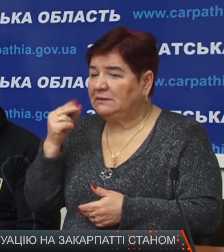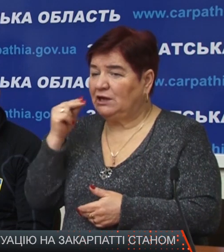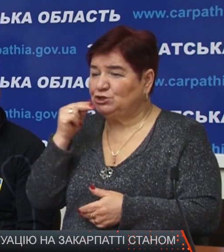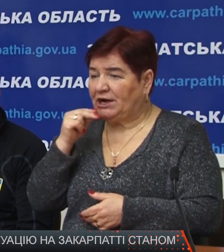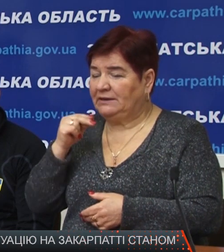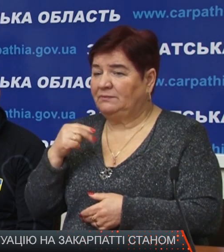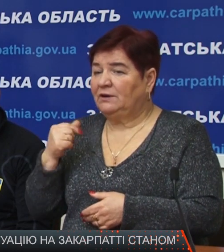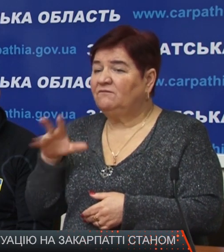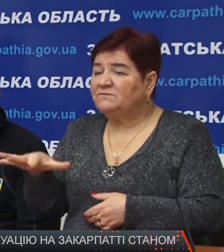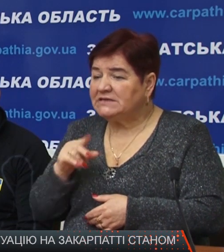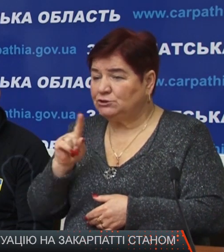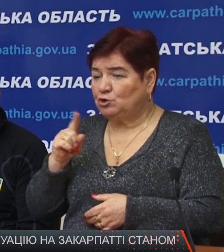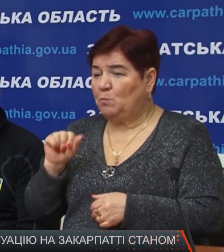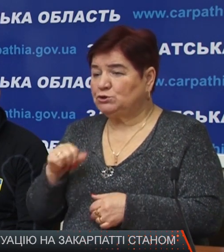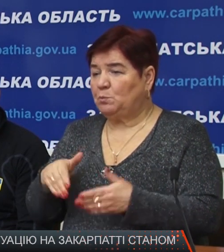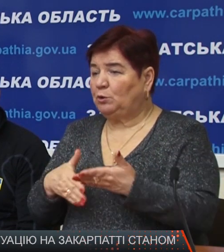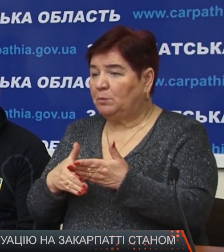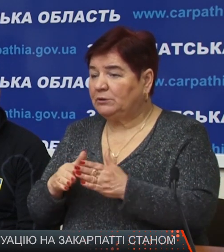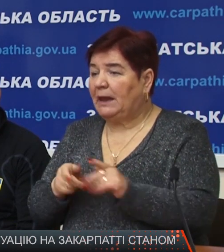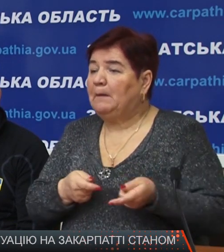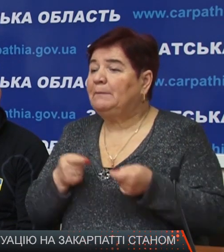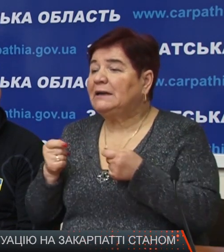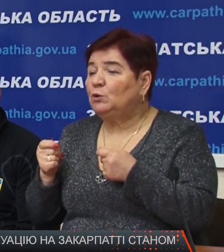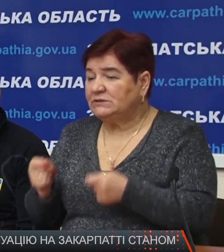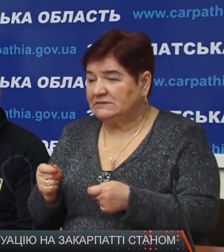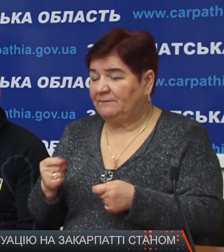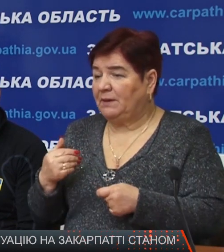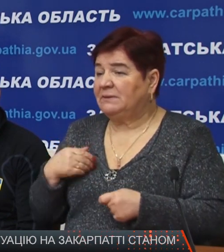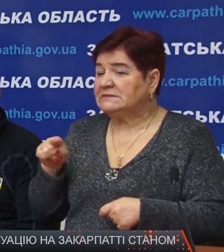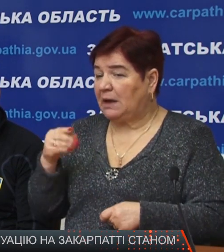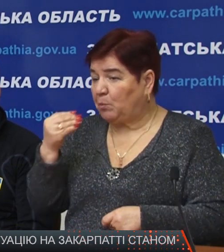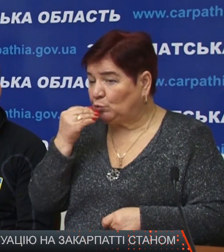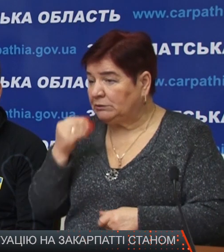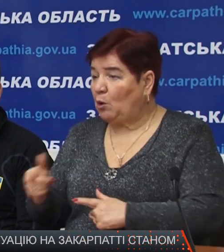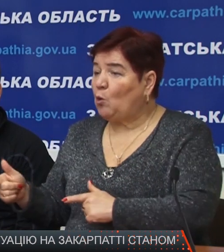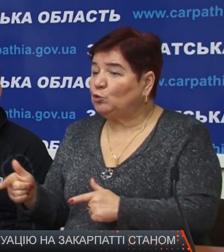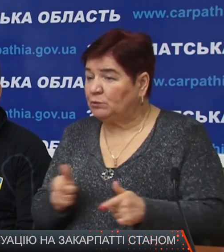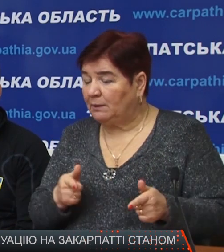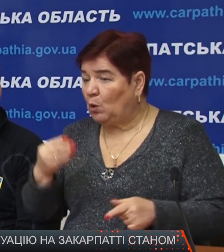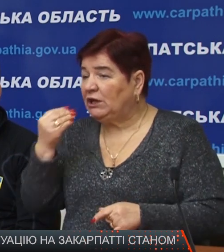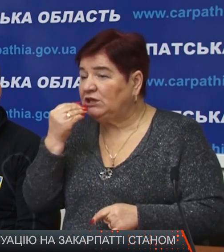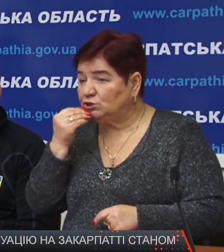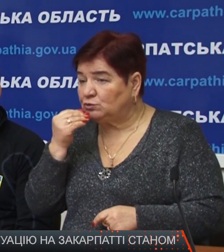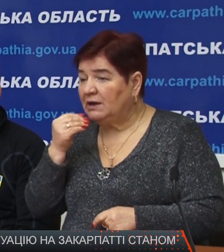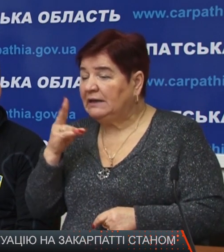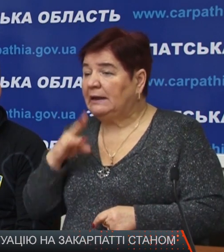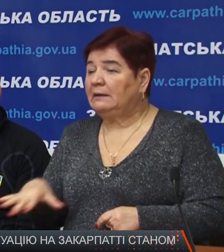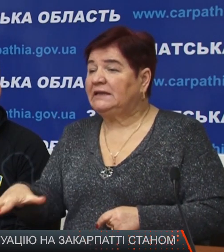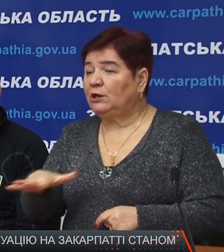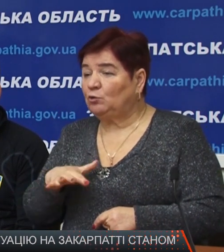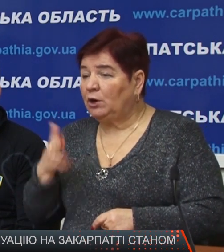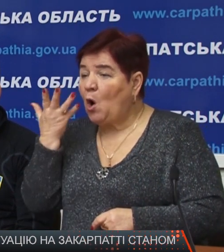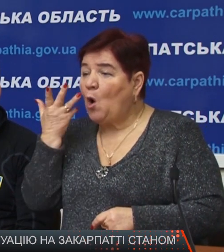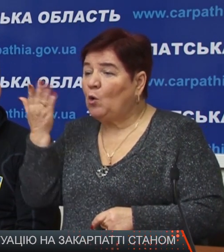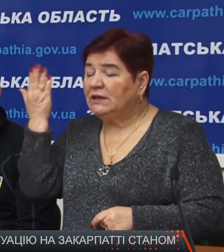ну все, що можемо допомогти, будь ласка, приносьте. Ми з цих продуктів готуємо їжу, це у нас на території